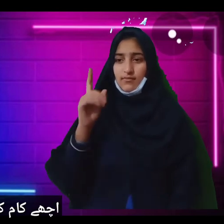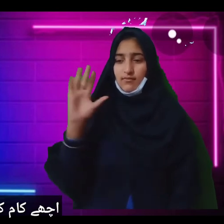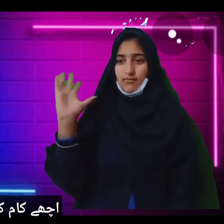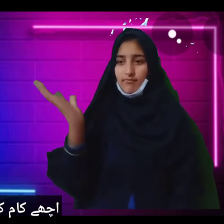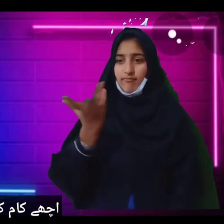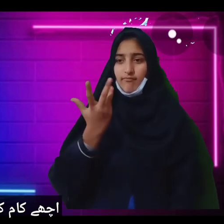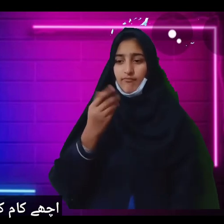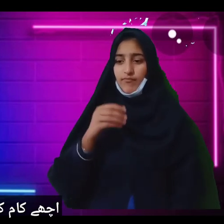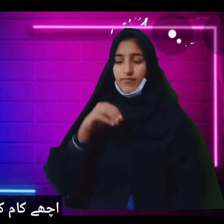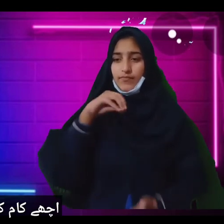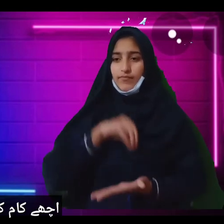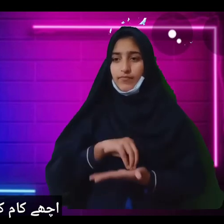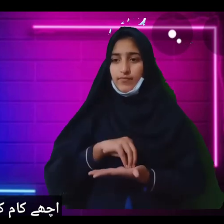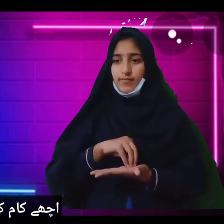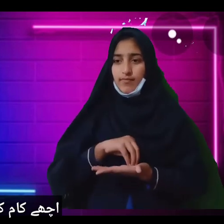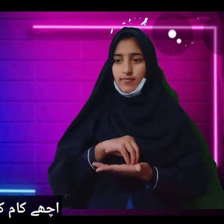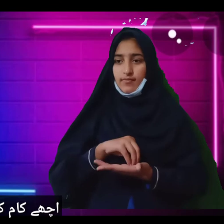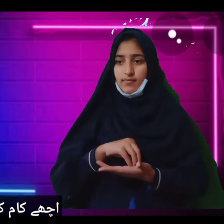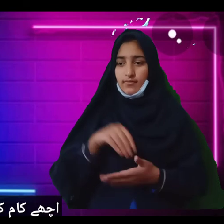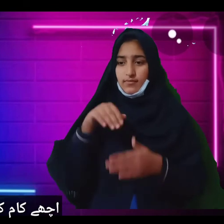जन्नत में